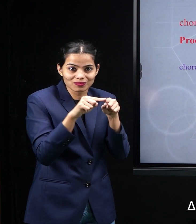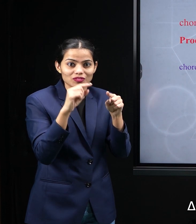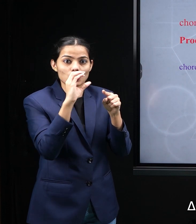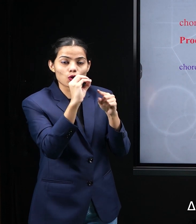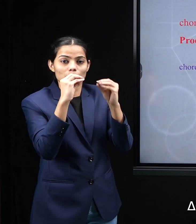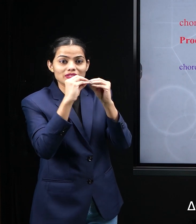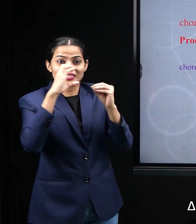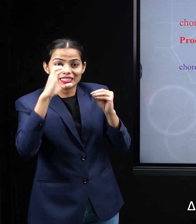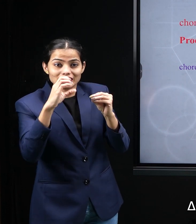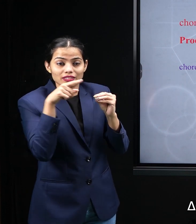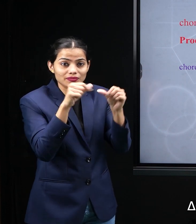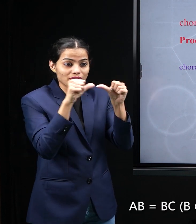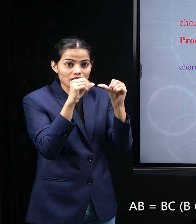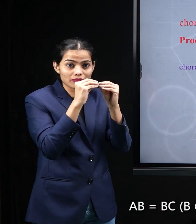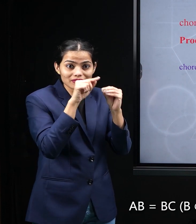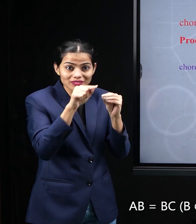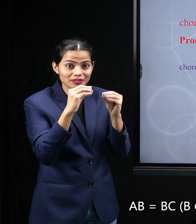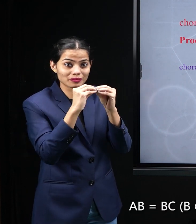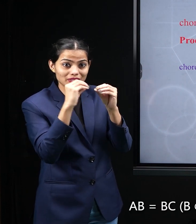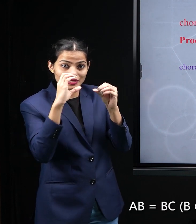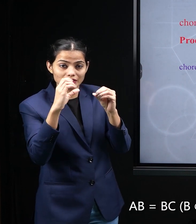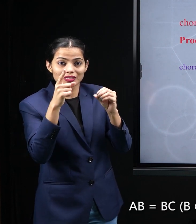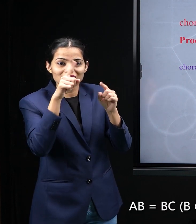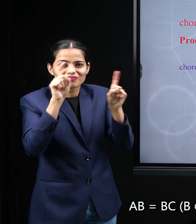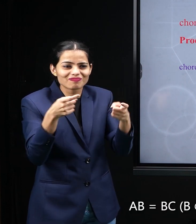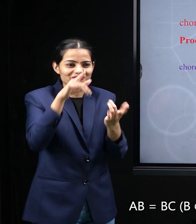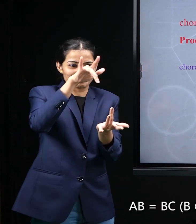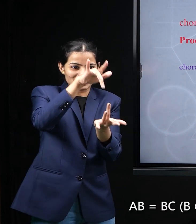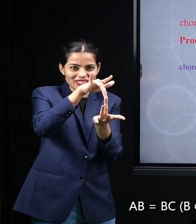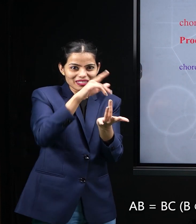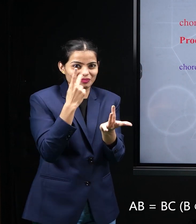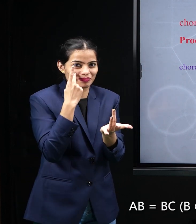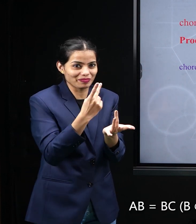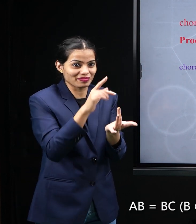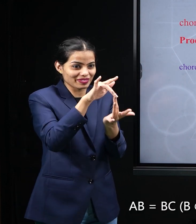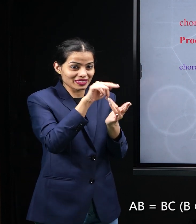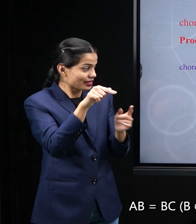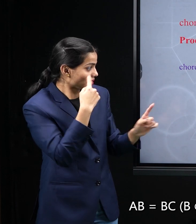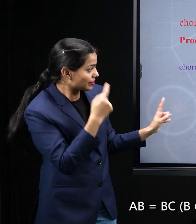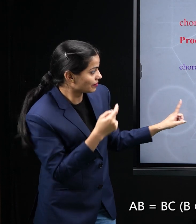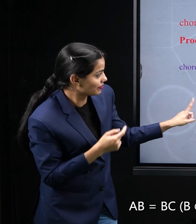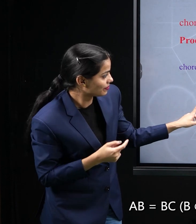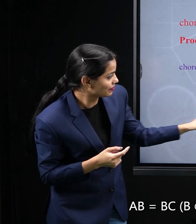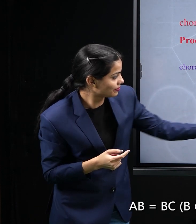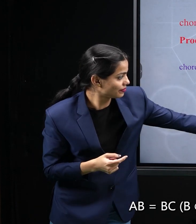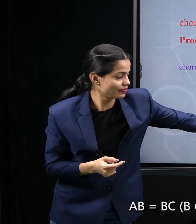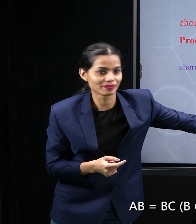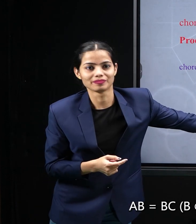ట్రయాంగిల్ OBCలో AB BC, B అనేది AC యొక్క మధ్య